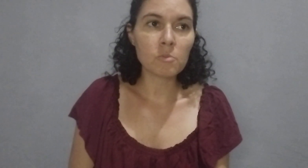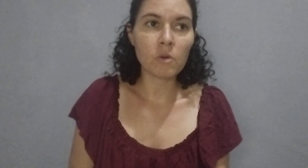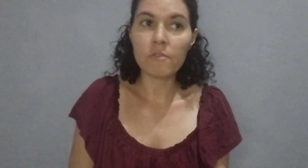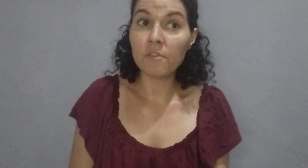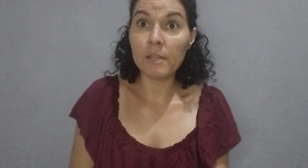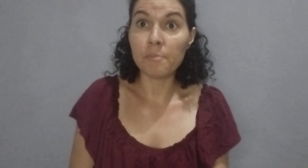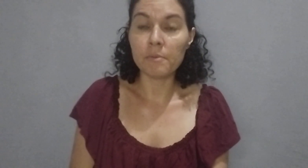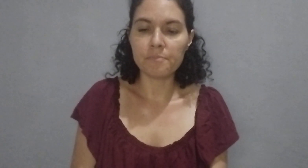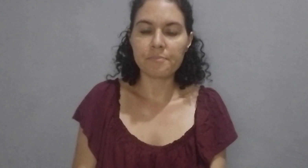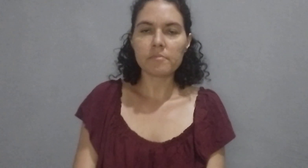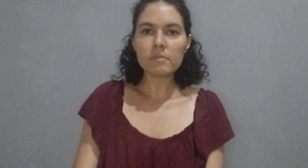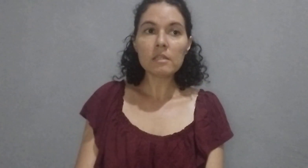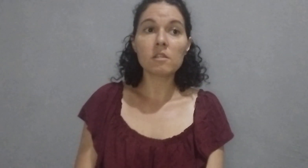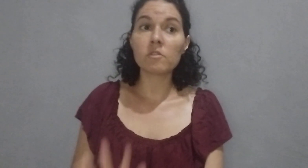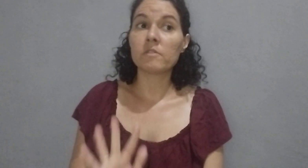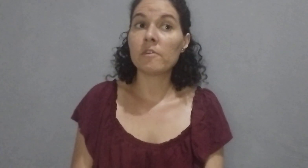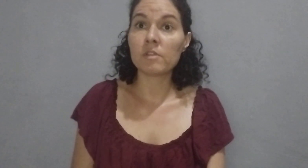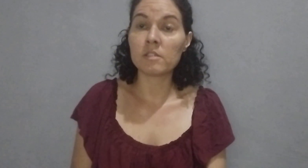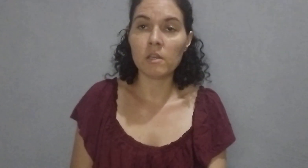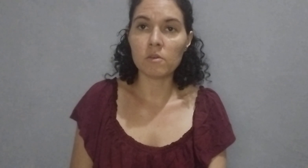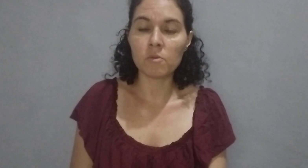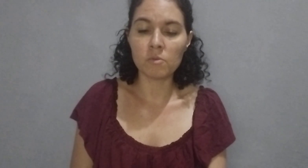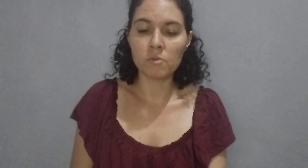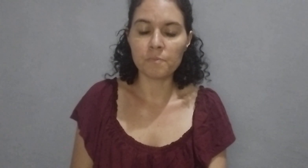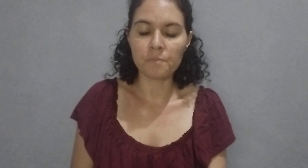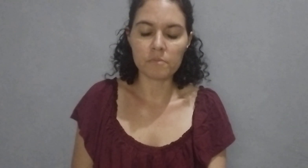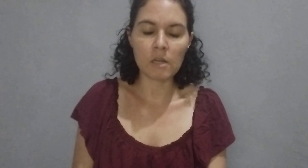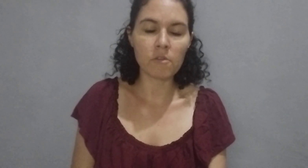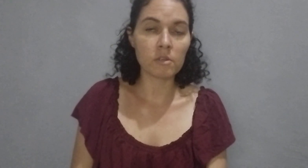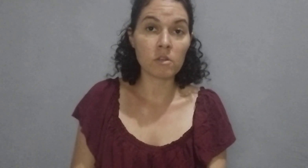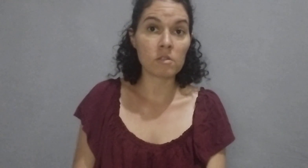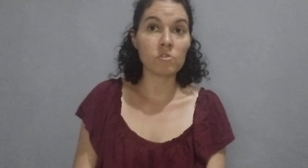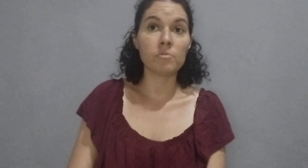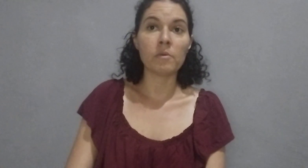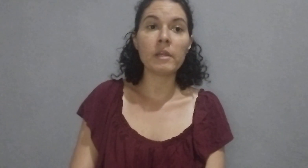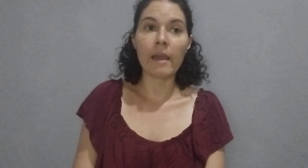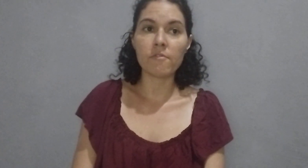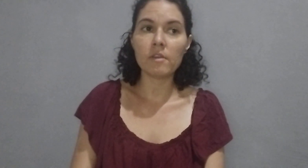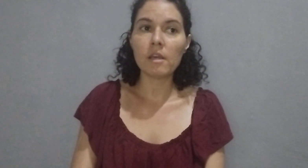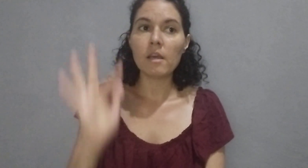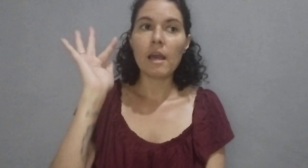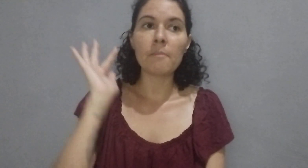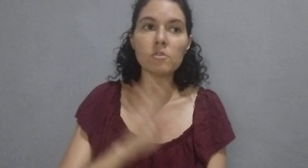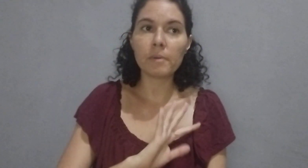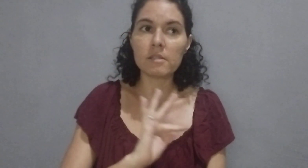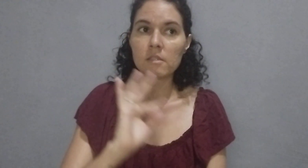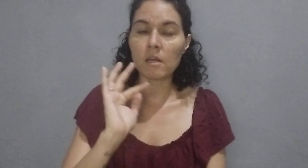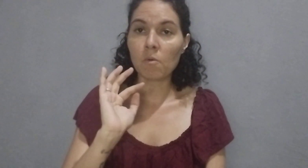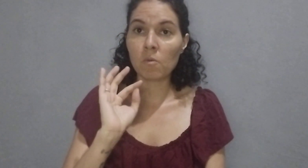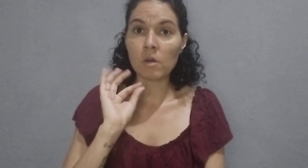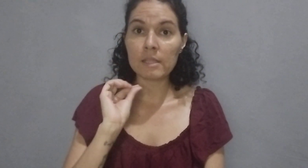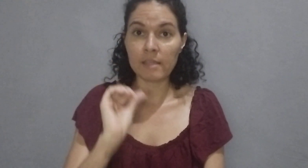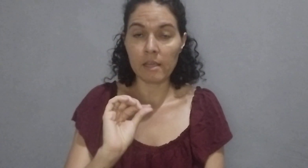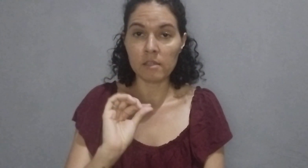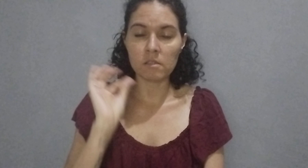próximo é Filipe. Então, você vai fazer a configuração de mão em F. É muito parecida com a T,